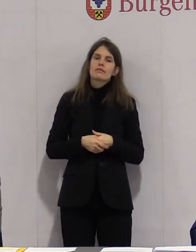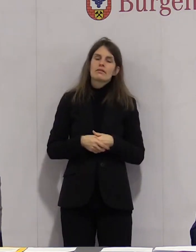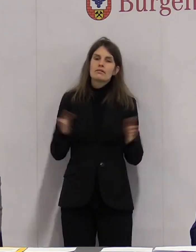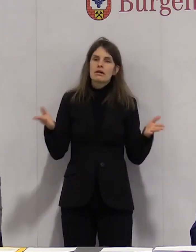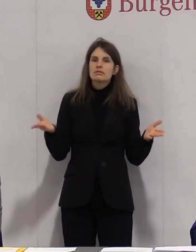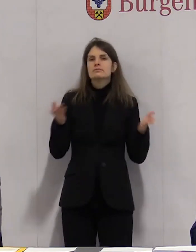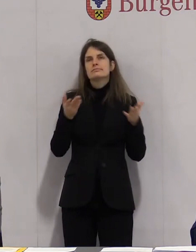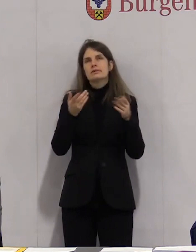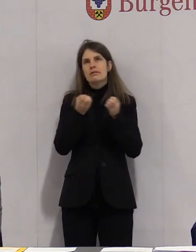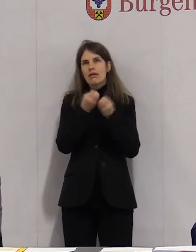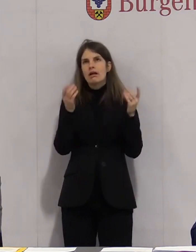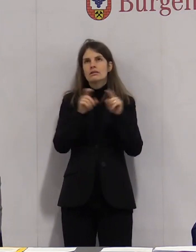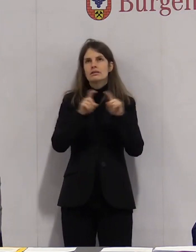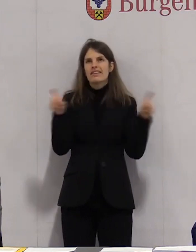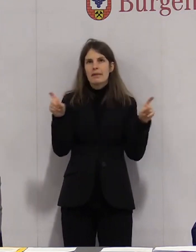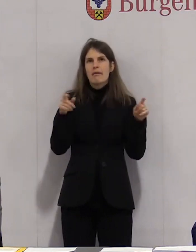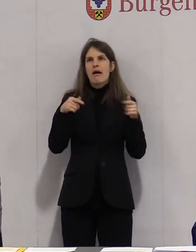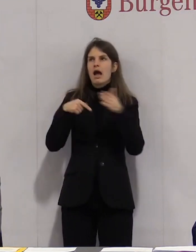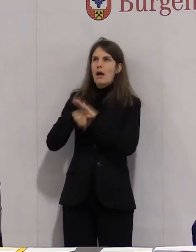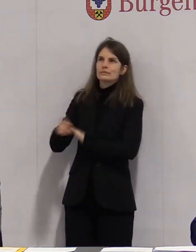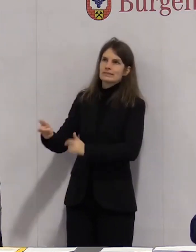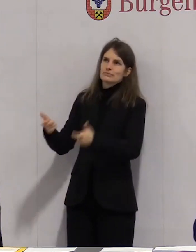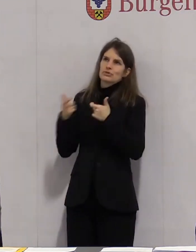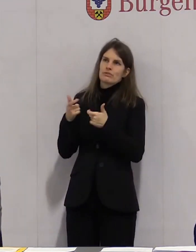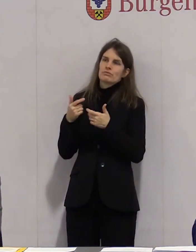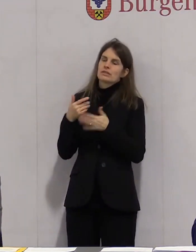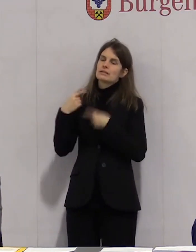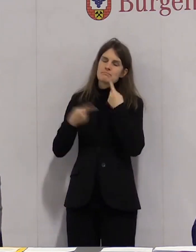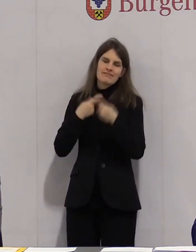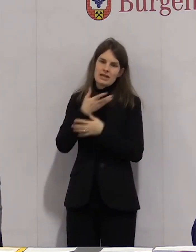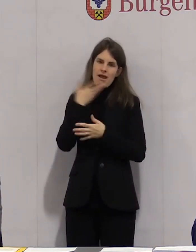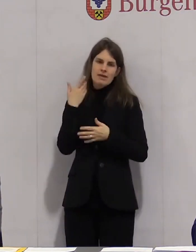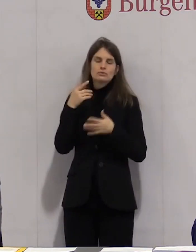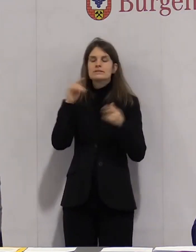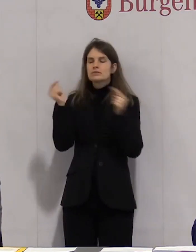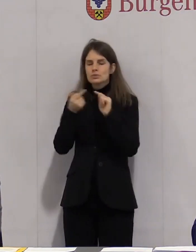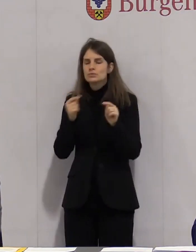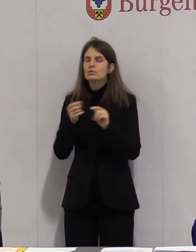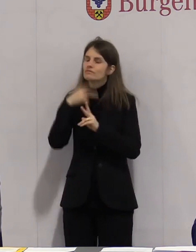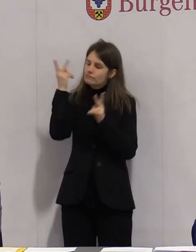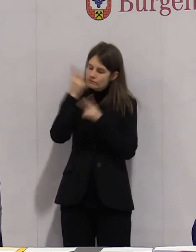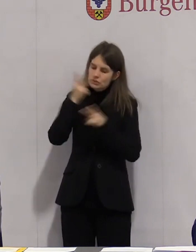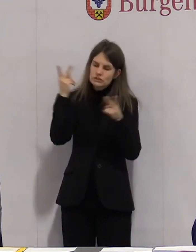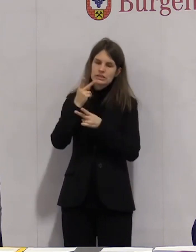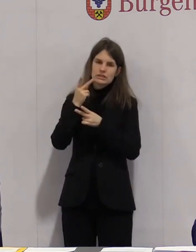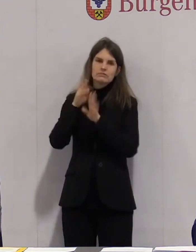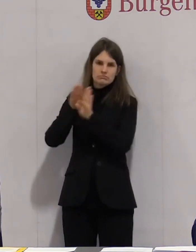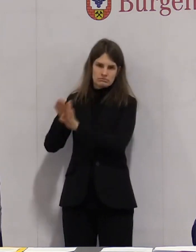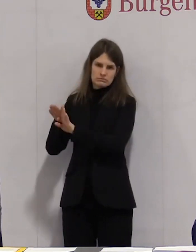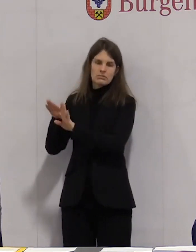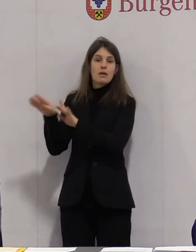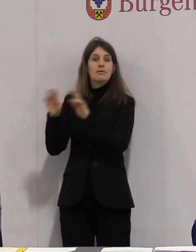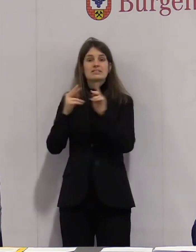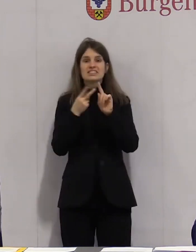wirklich heiß umstritten ist und wo ich auch verstehen wenn man da capo diskutiert wir haben wir eine zweite maßnahme die seit heute